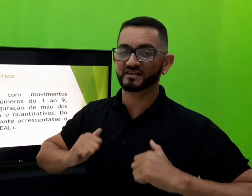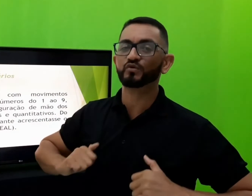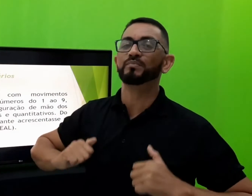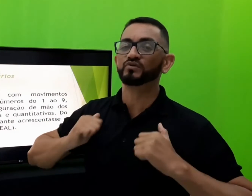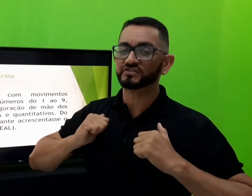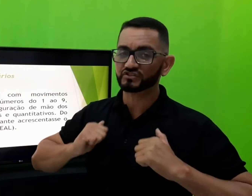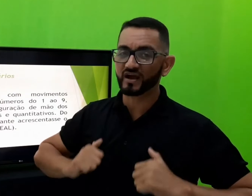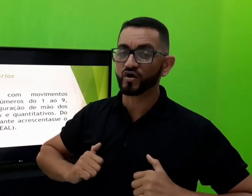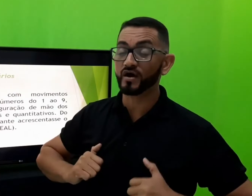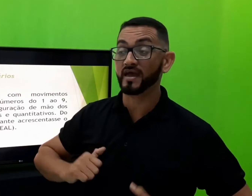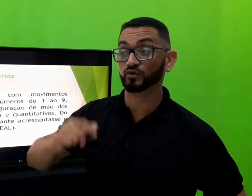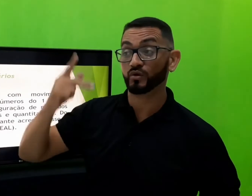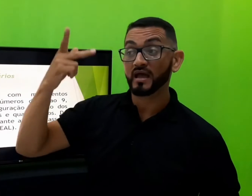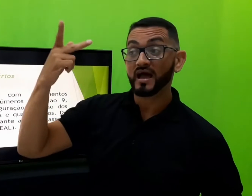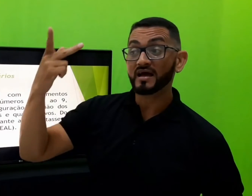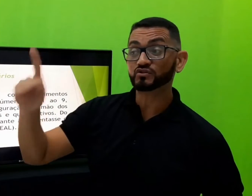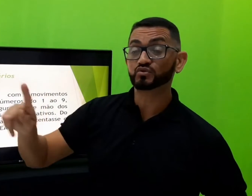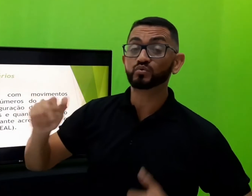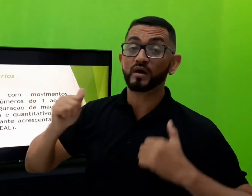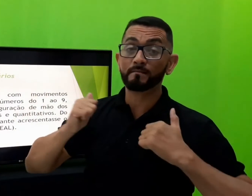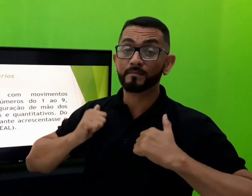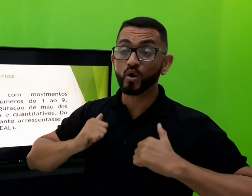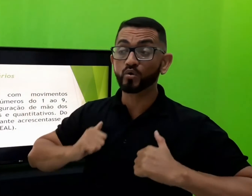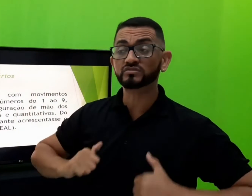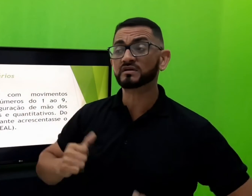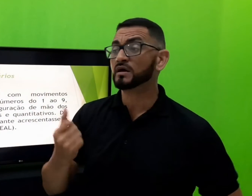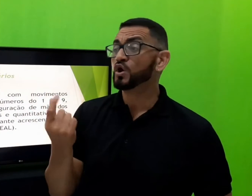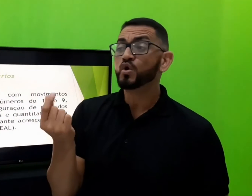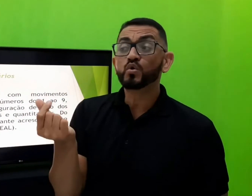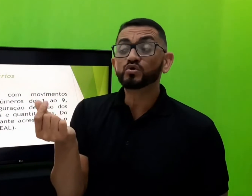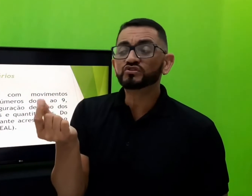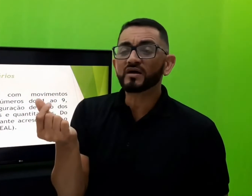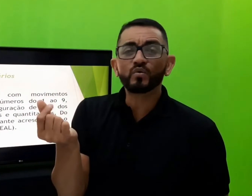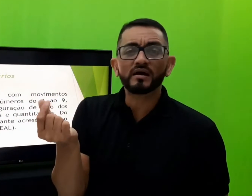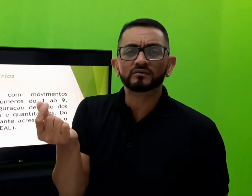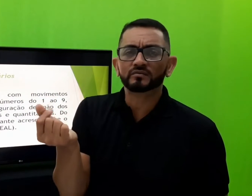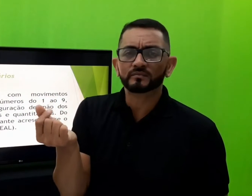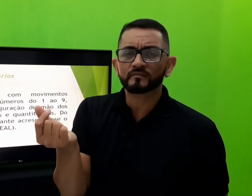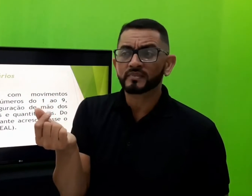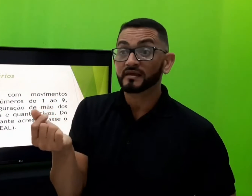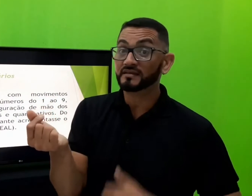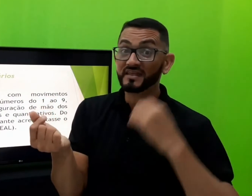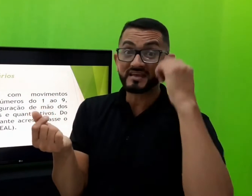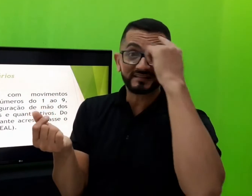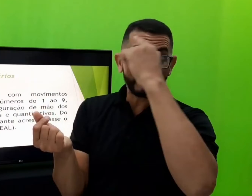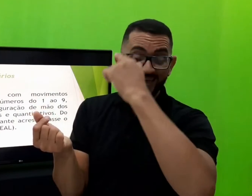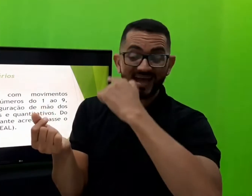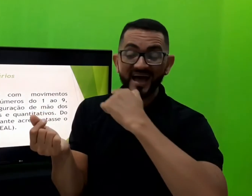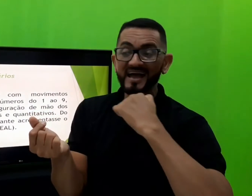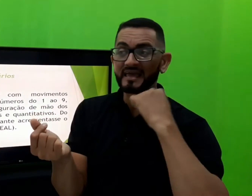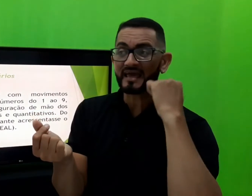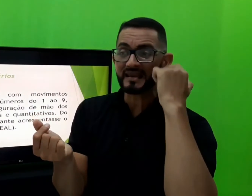dizendo bolsa, está correto. A sua bolsa custa quanto? E tem que ter